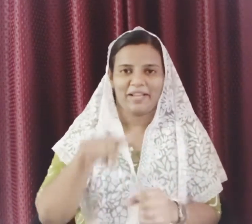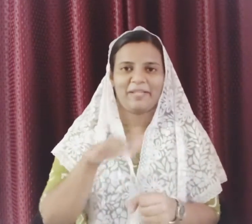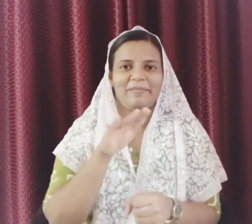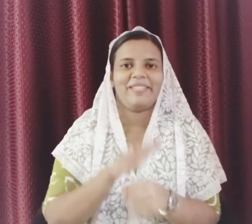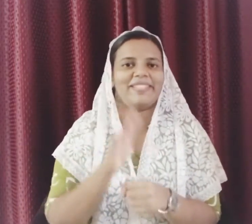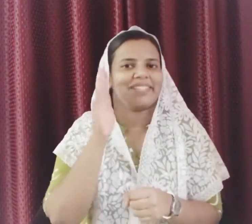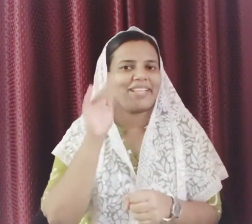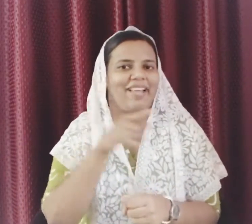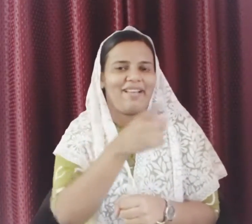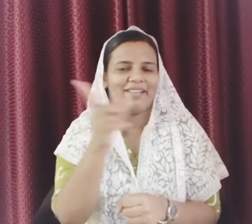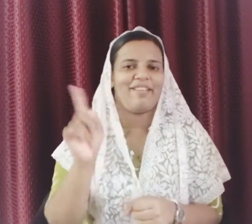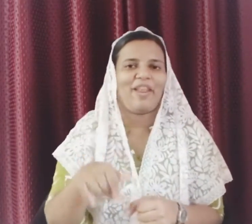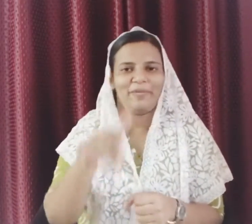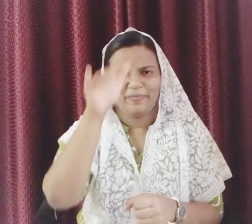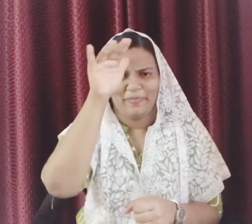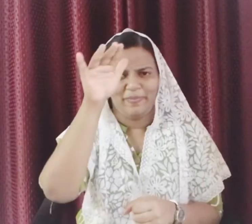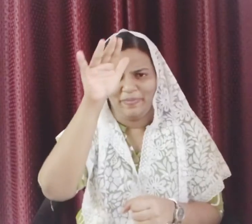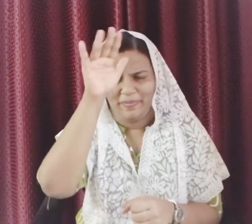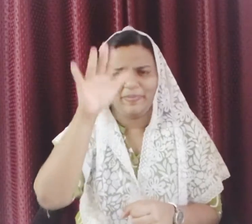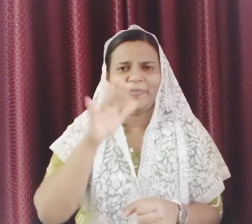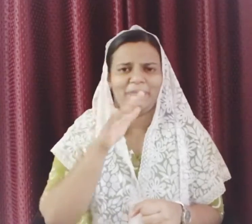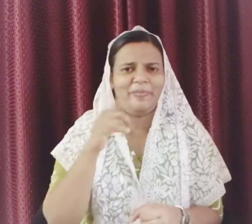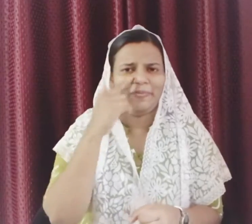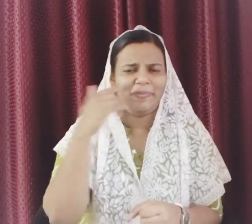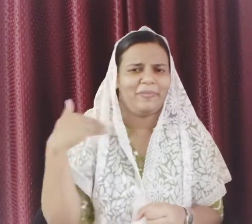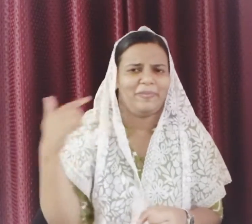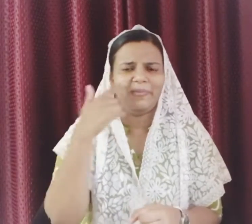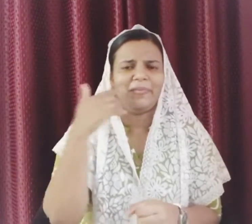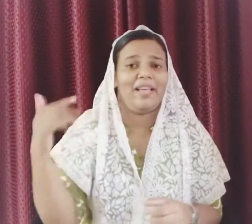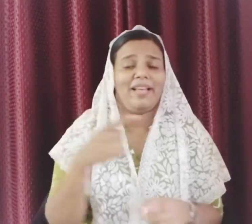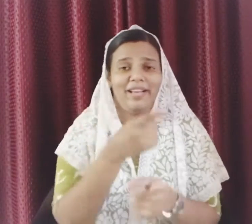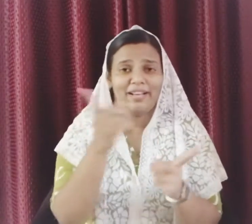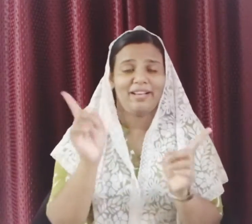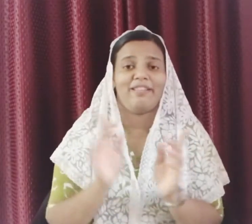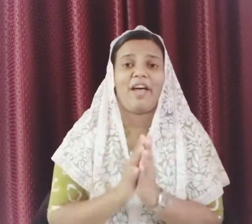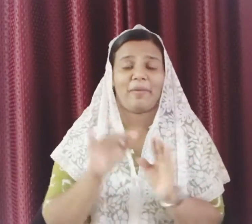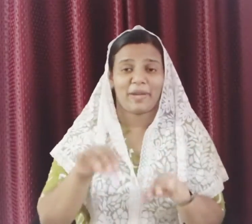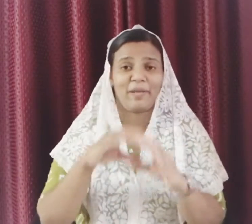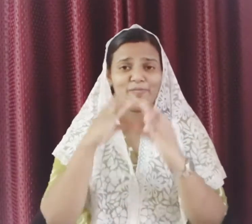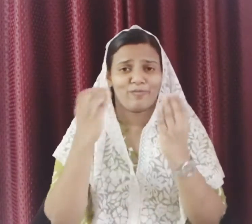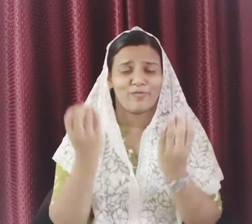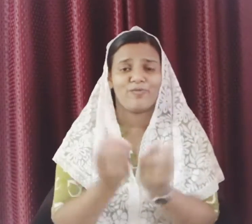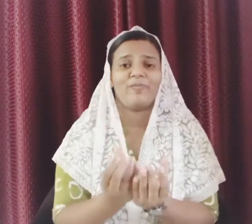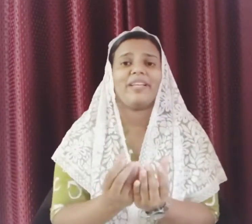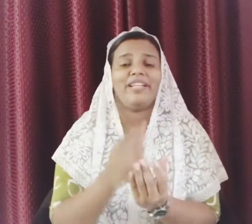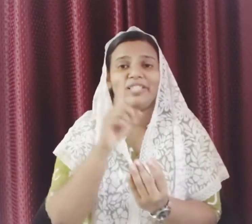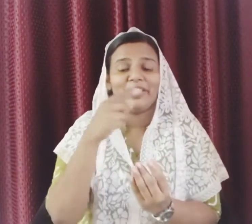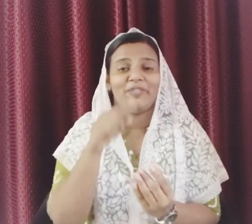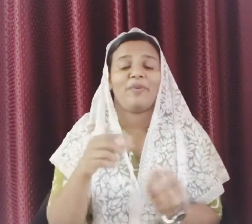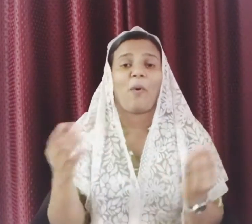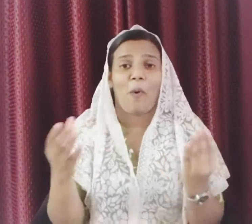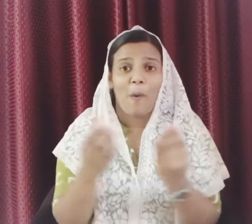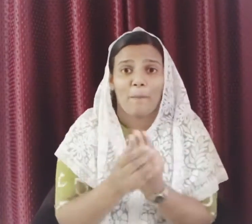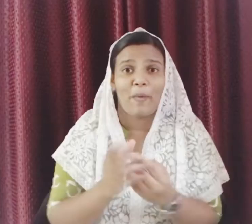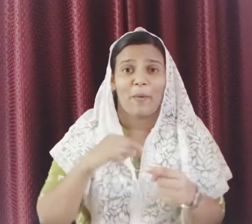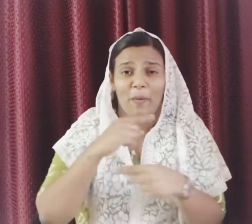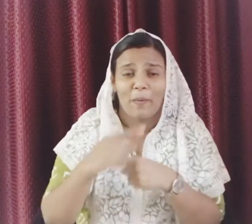പ്രിയ ദൈവവൈദലെ, മാതാവേ, പിതാവേ, സഹോദര, സഹോദരി, നിങ്ങൾക്ക് ഈ ഭൂമിയിൽ നിങ്ങളുടെ കൂടെ ഇരിപ്പാൻ പരിശുദ്ധാത്മാവുണ്ട്. നിങ്ങളുടെ